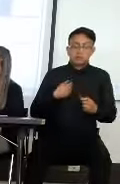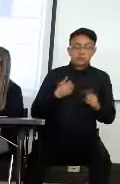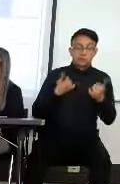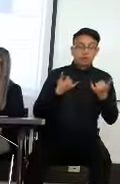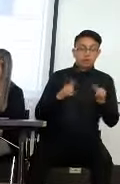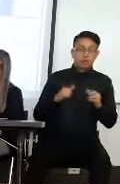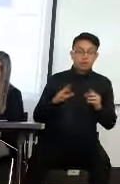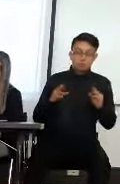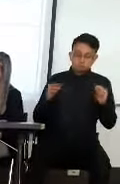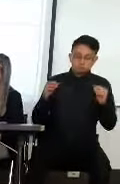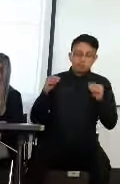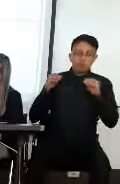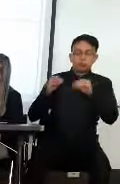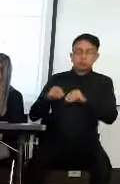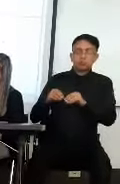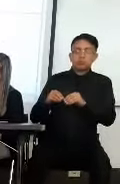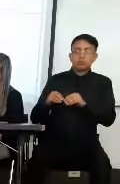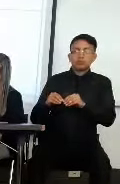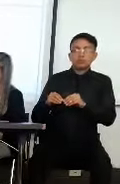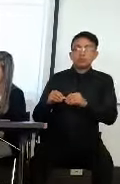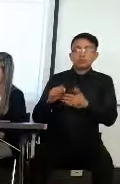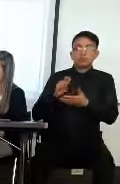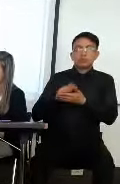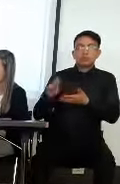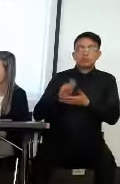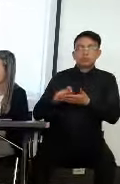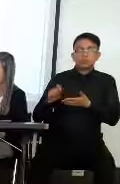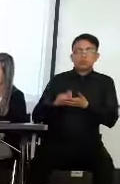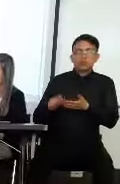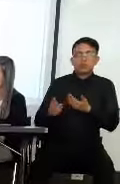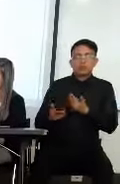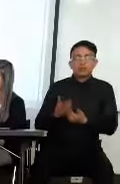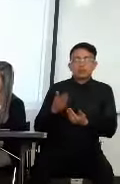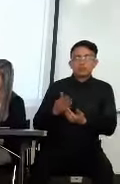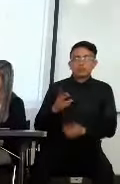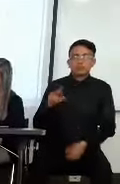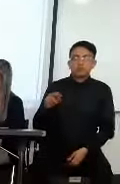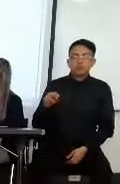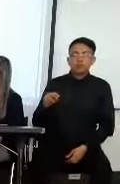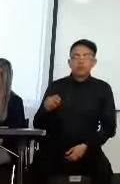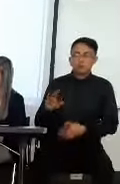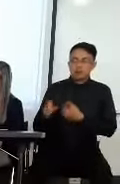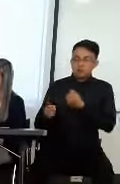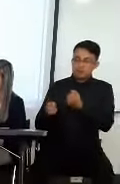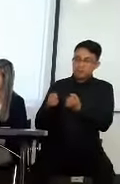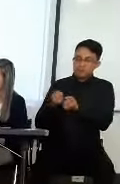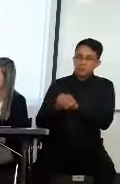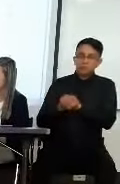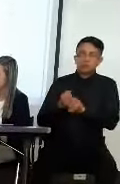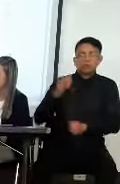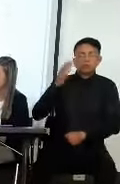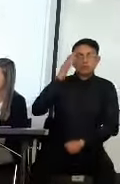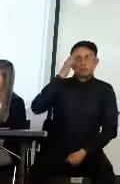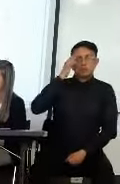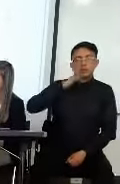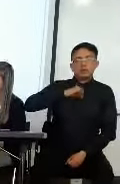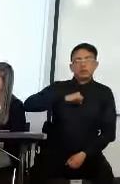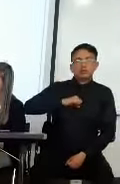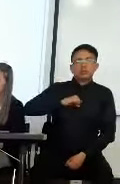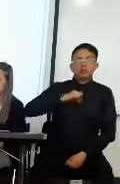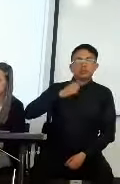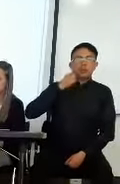lo que está escrito no era tan sencillo. Es el paradigma de los apoyos y los derechos, ustedes saben, que si bien ha